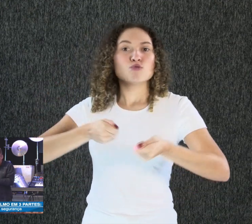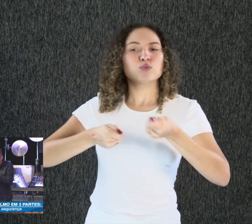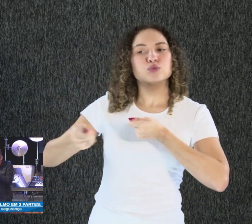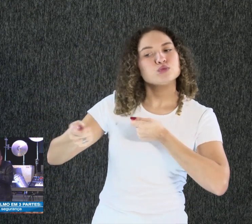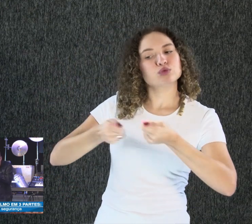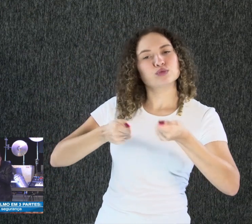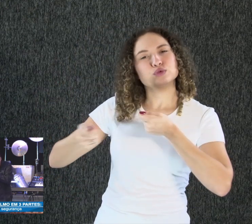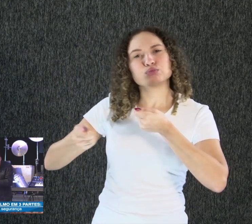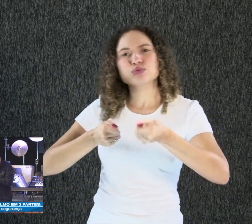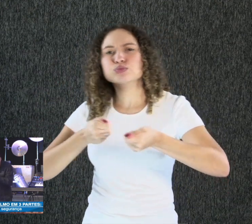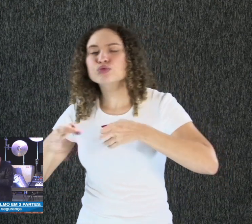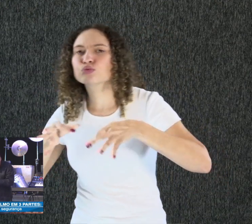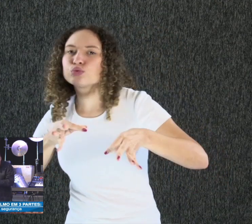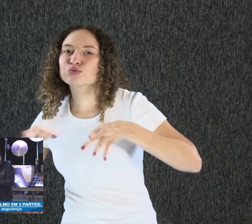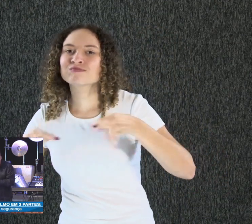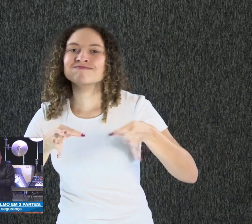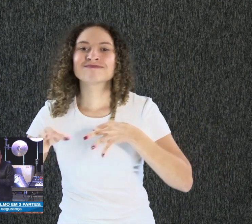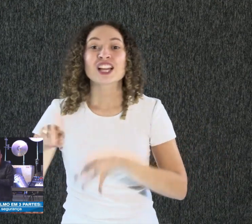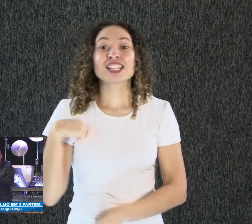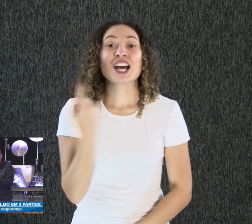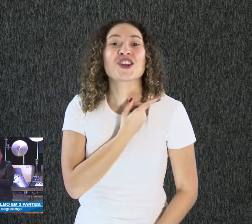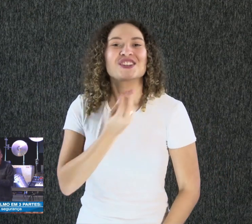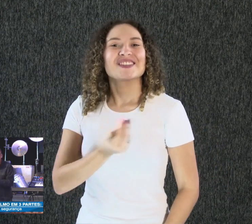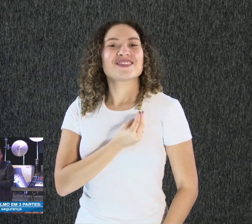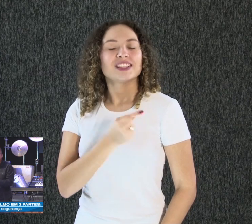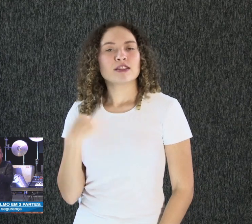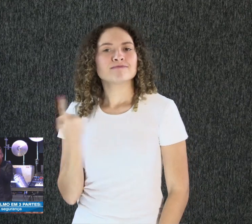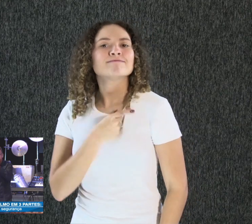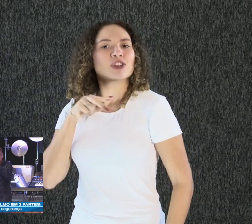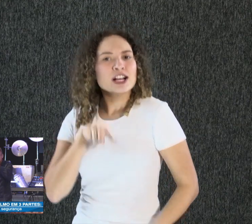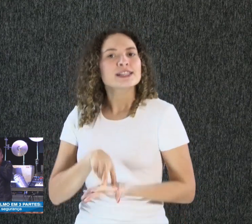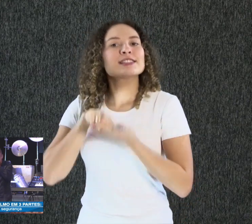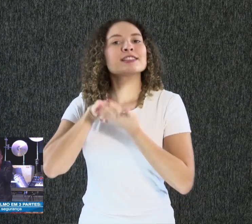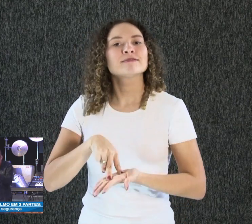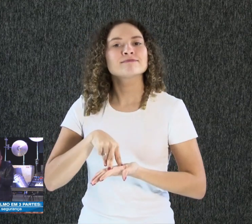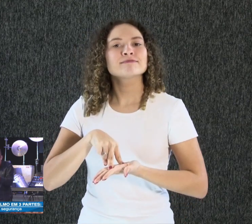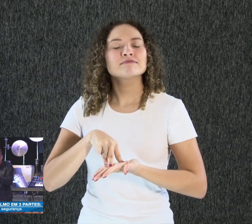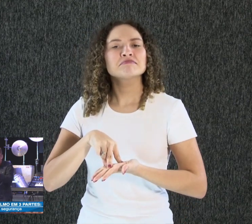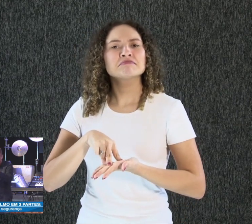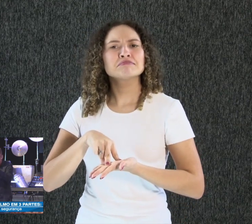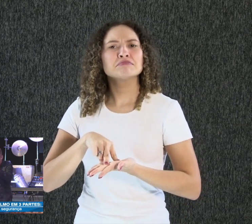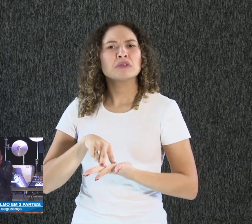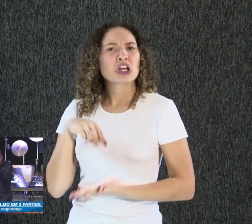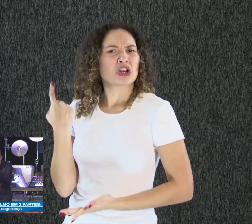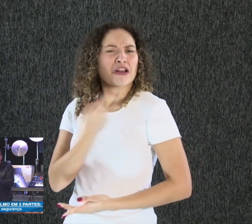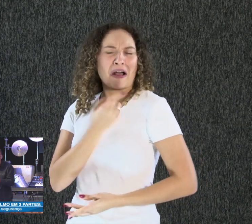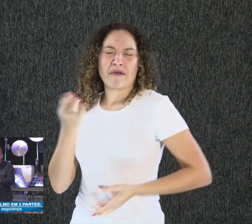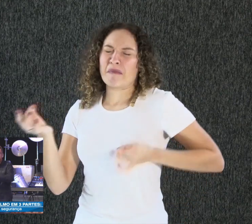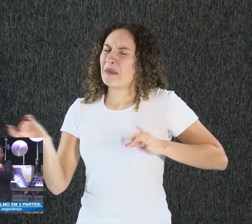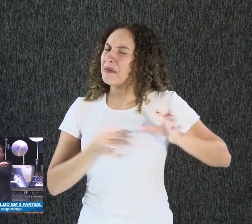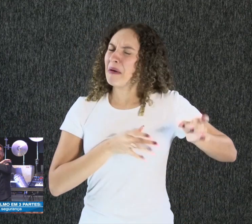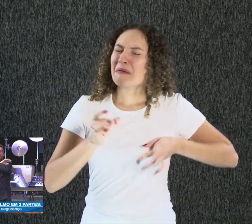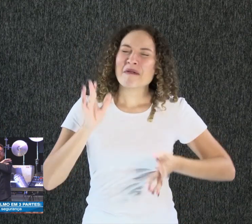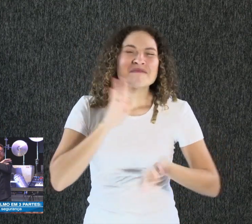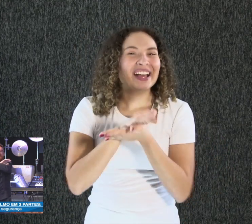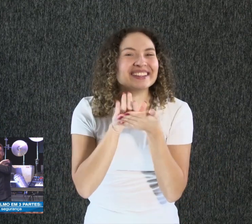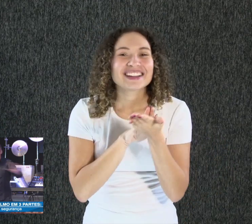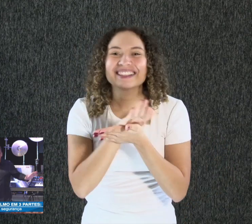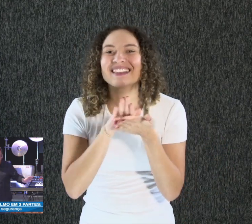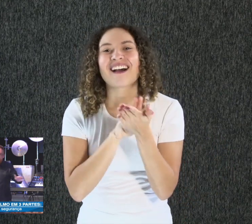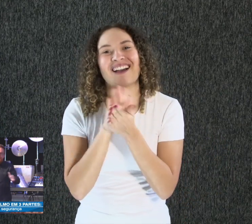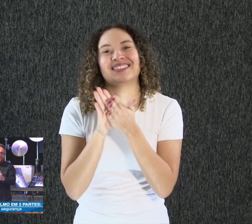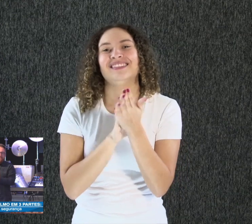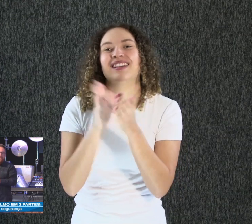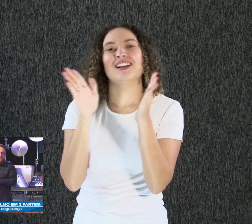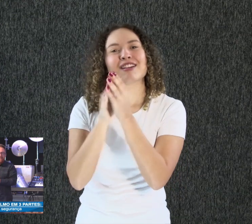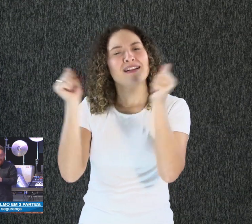Pai, estiver no comando da nossa embarcação, nós estaremos firmes, estaremos seguros e não teremos nada